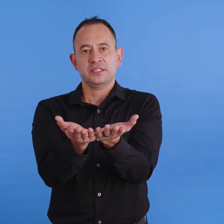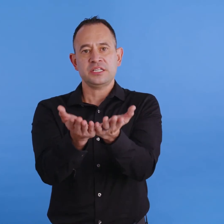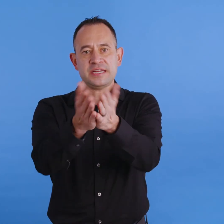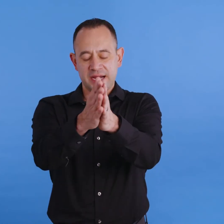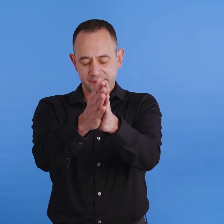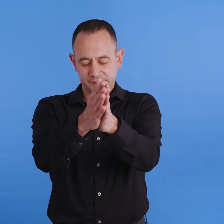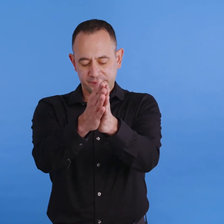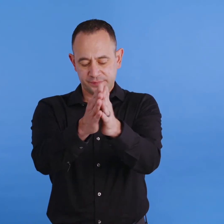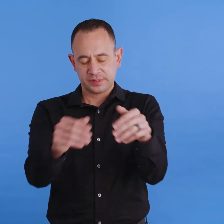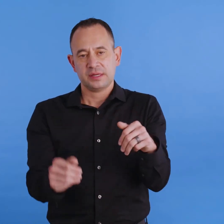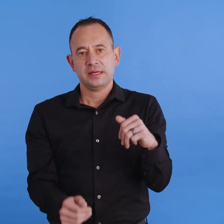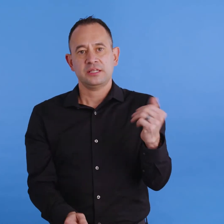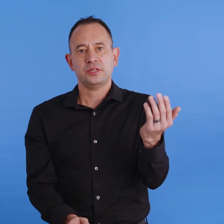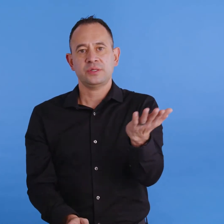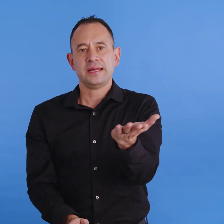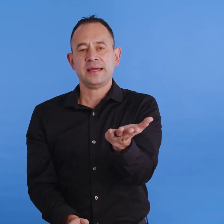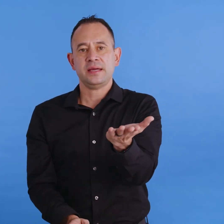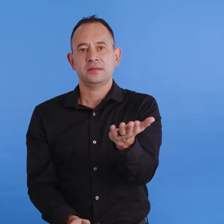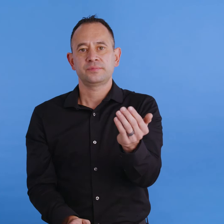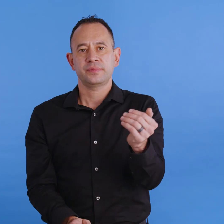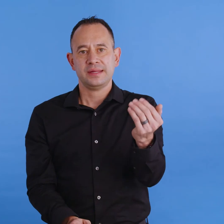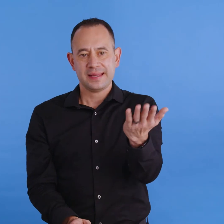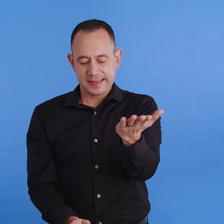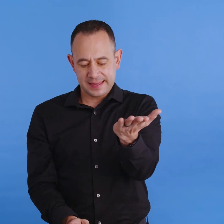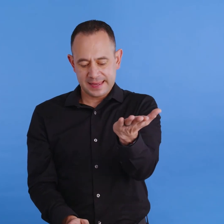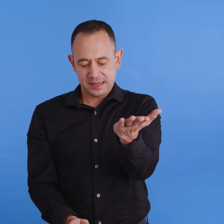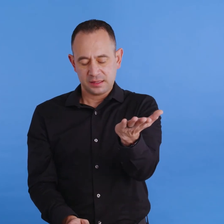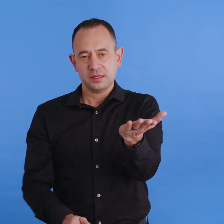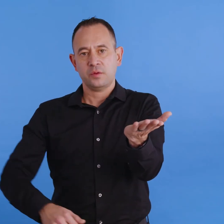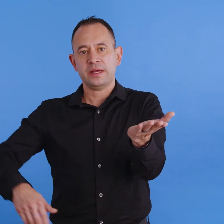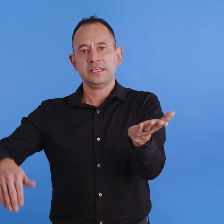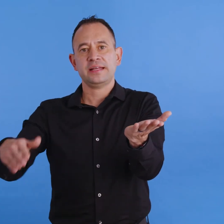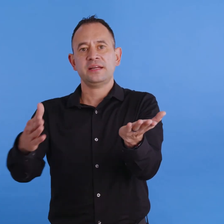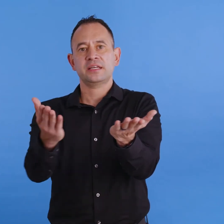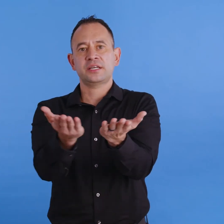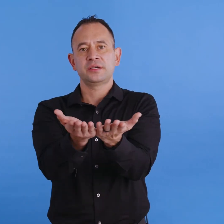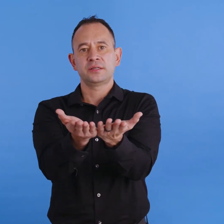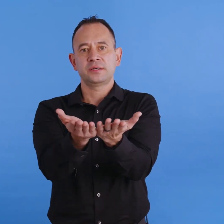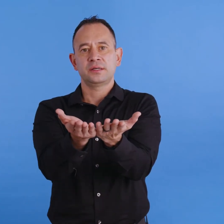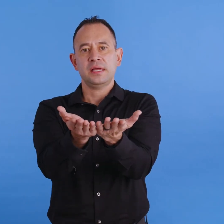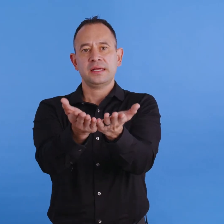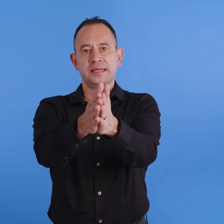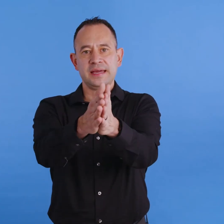Ña. El sonido es e. E. Voy a añadir k. Que.